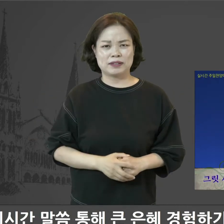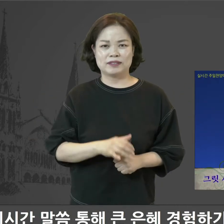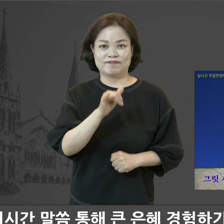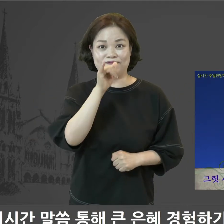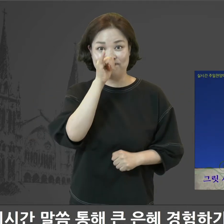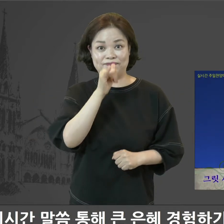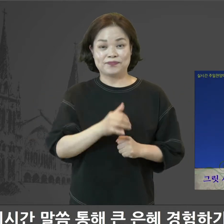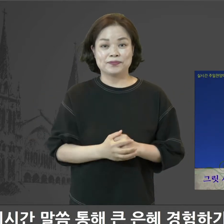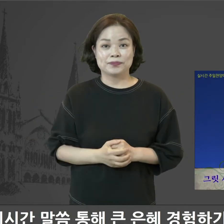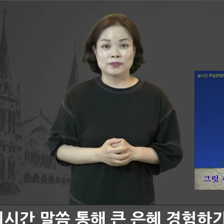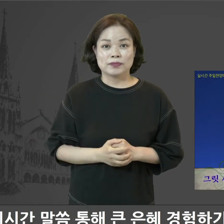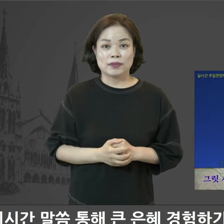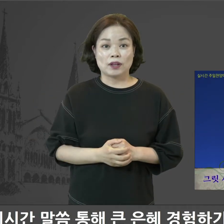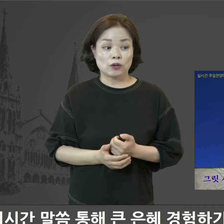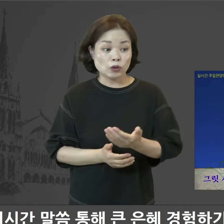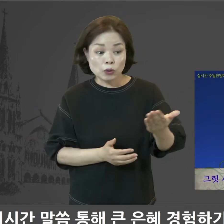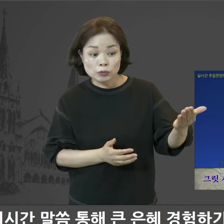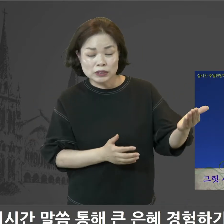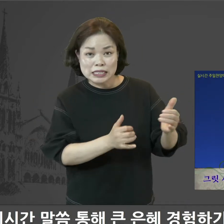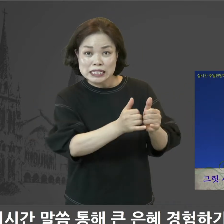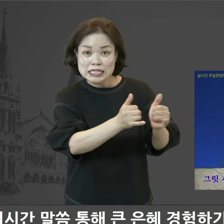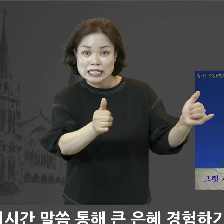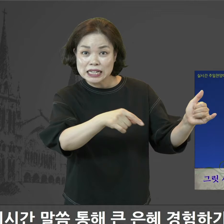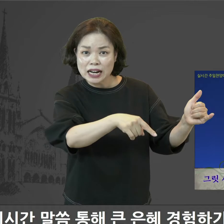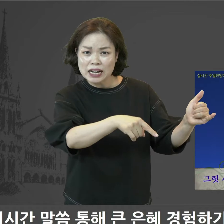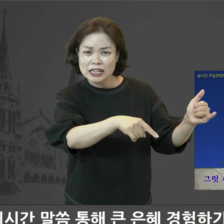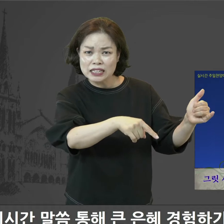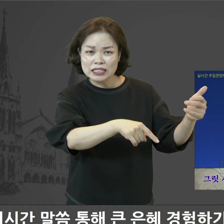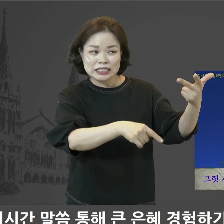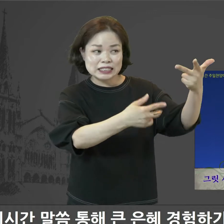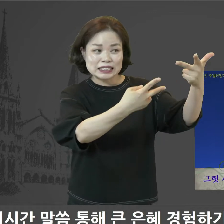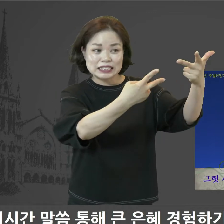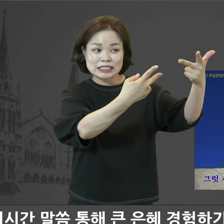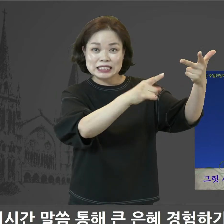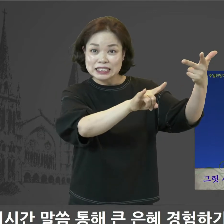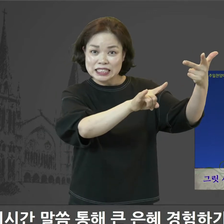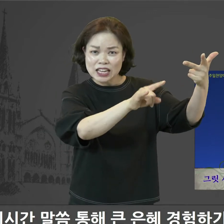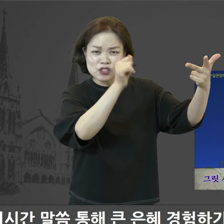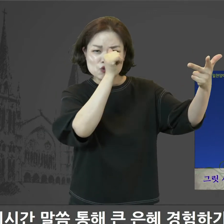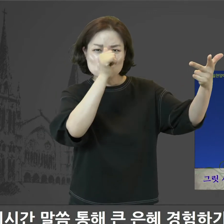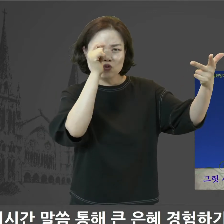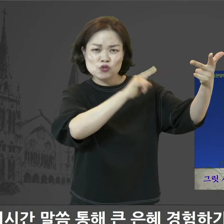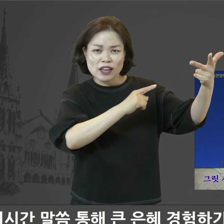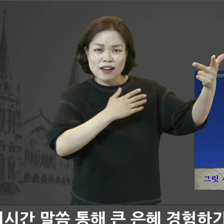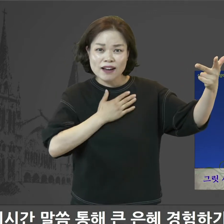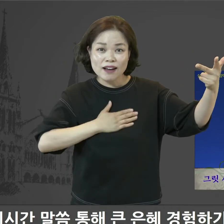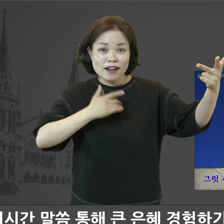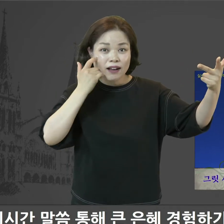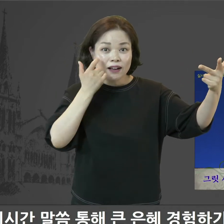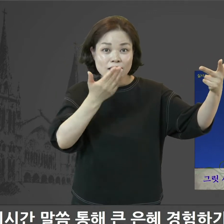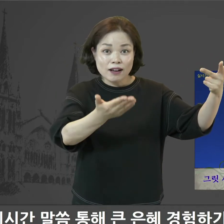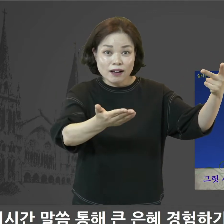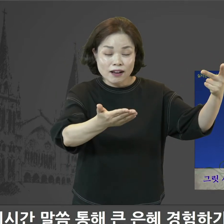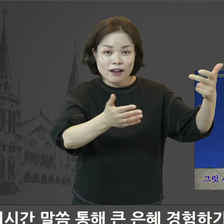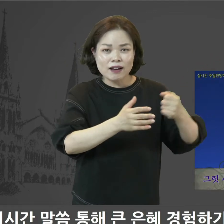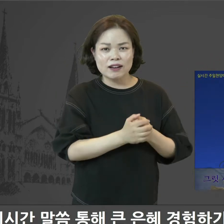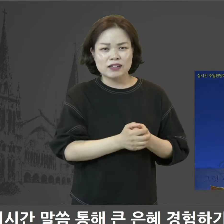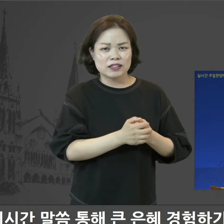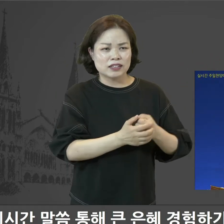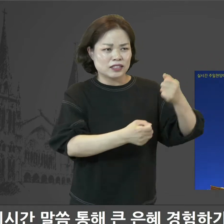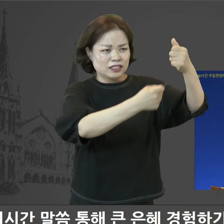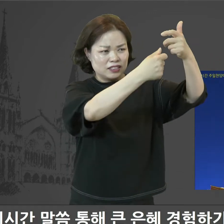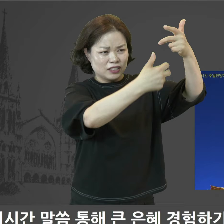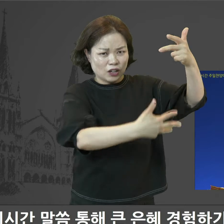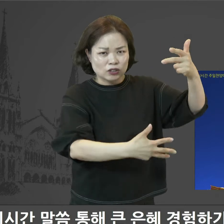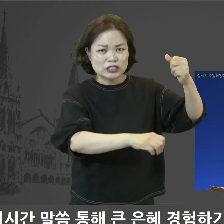존재하기 마련입니다. 여러분 혹시 인간의 7대 죄악을 알고 계십니까? 이 모든